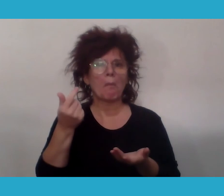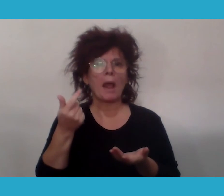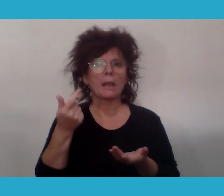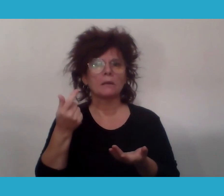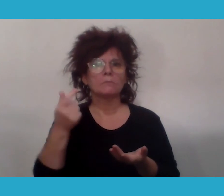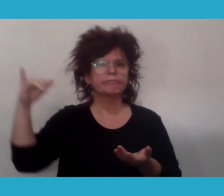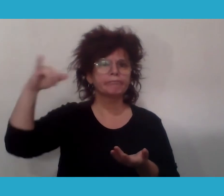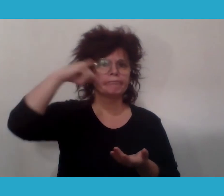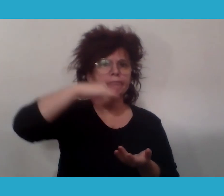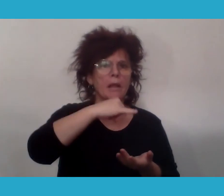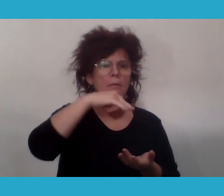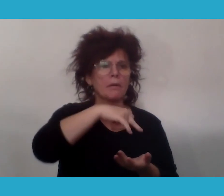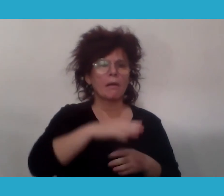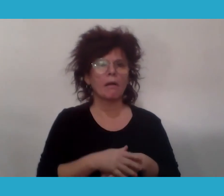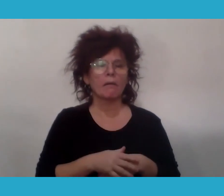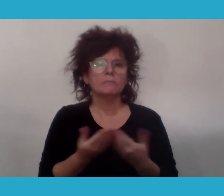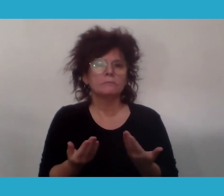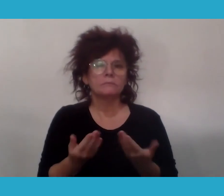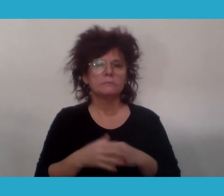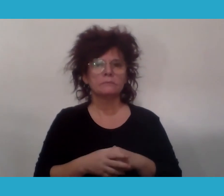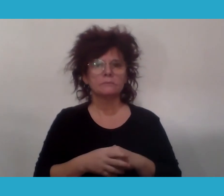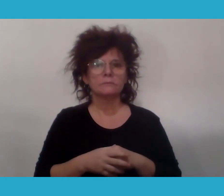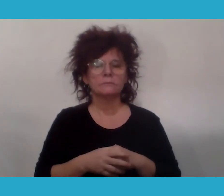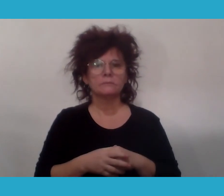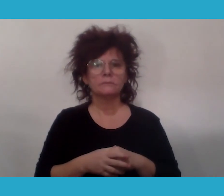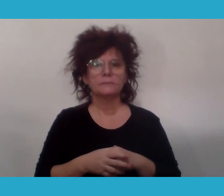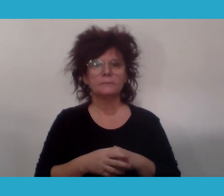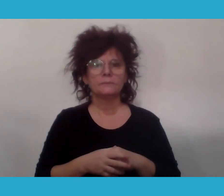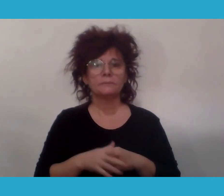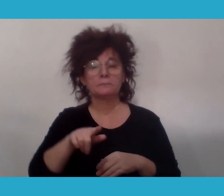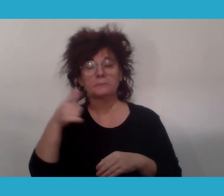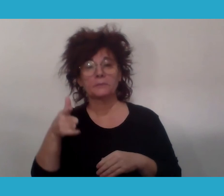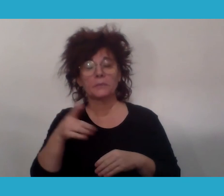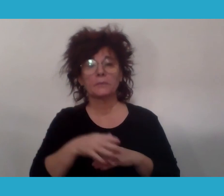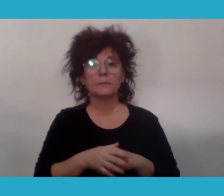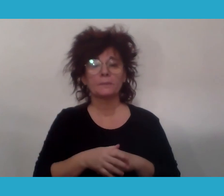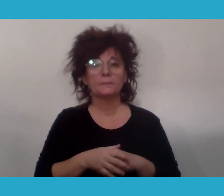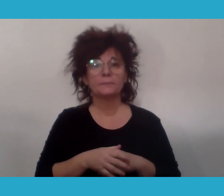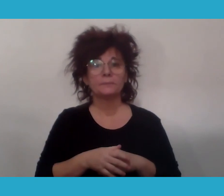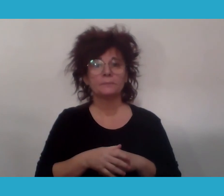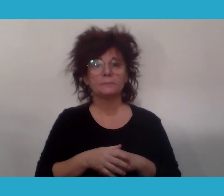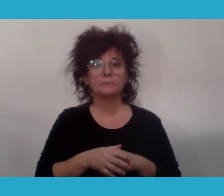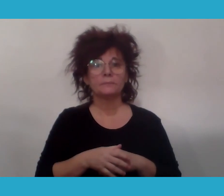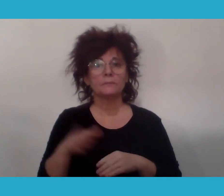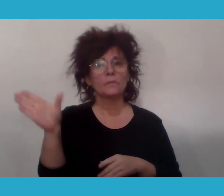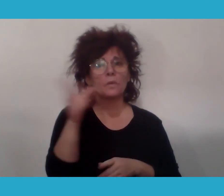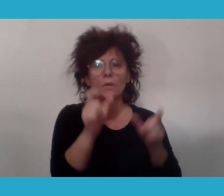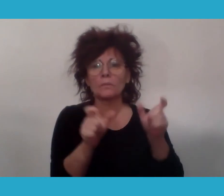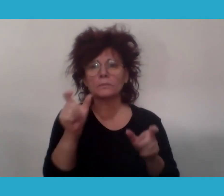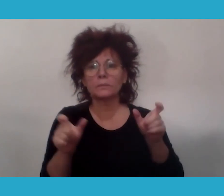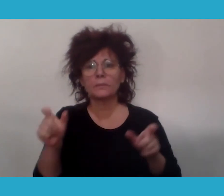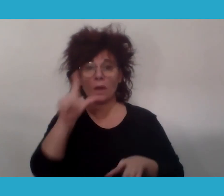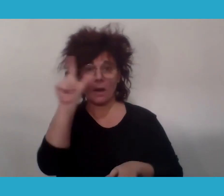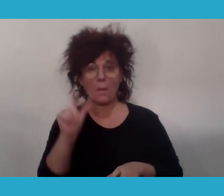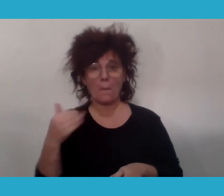para el departamento Punilla, y lo considera más sencillo. Por otro lado, comenta que todos los ciudadanos